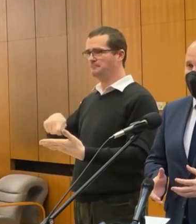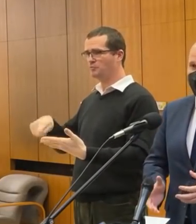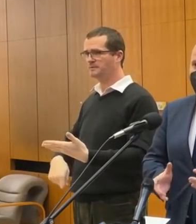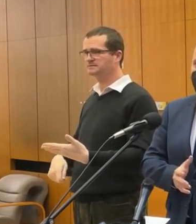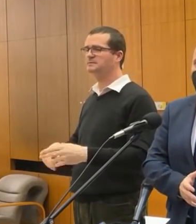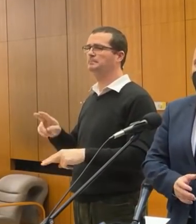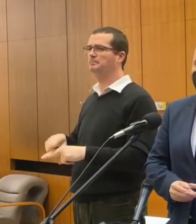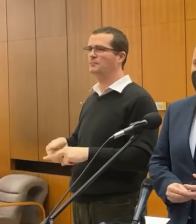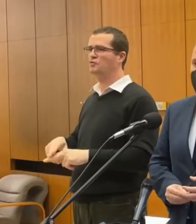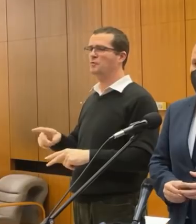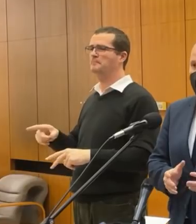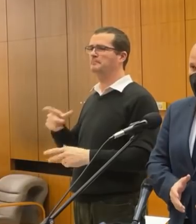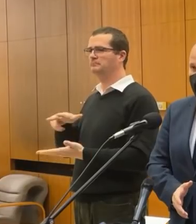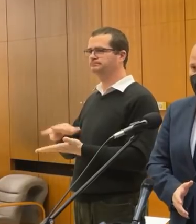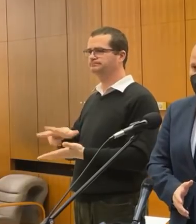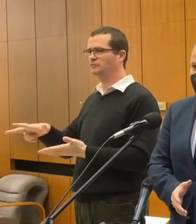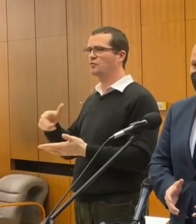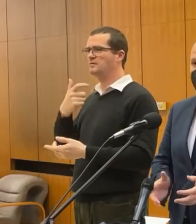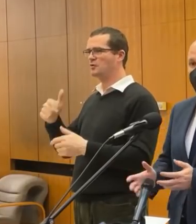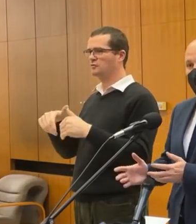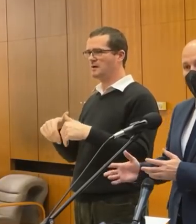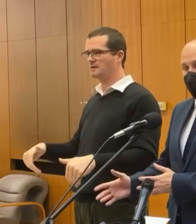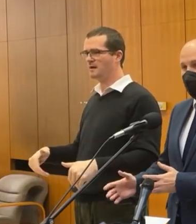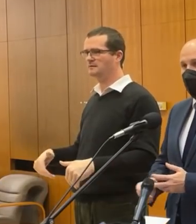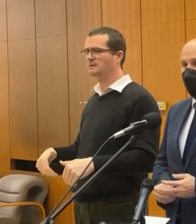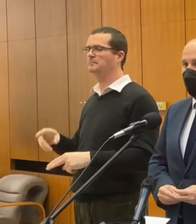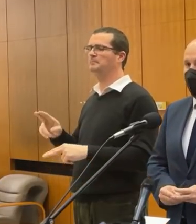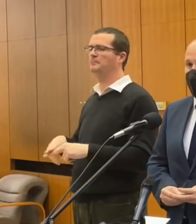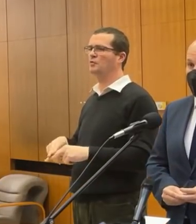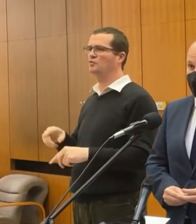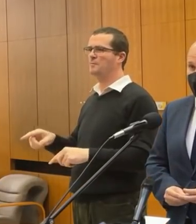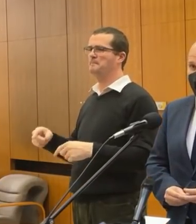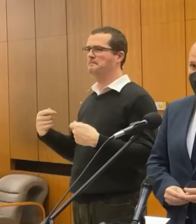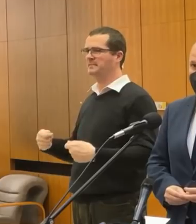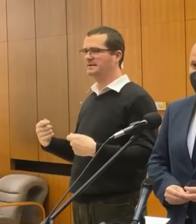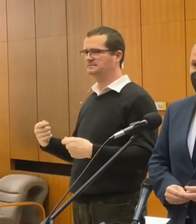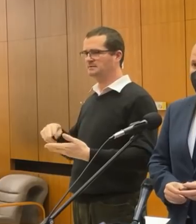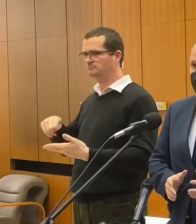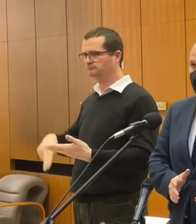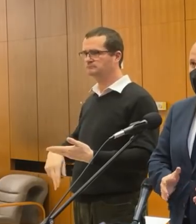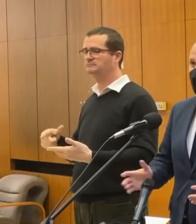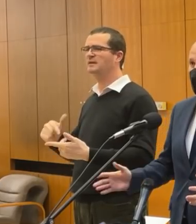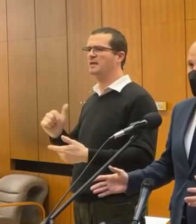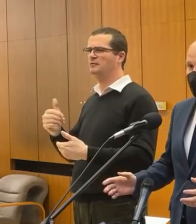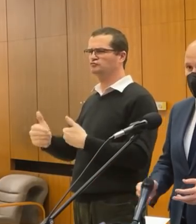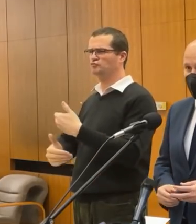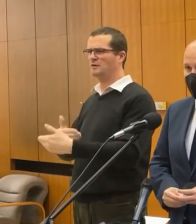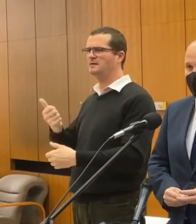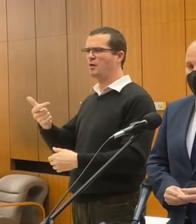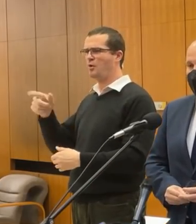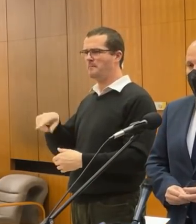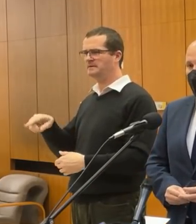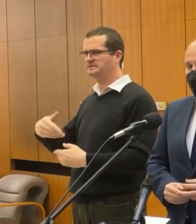podpísať a následne sa pôjde ratifikovať do Národnej rady Slovenskej republiky a následne pani prezidentkou. Čiže ten proces ešte bude niekoľko